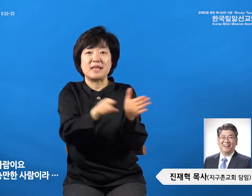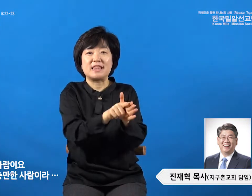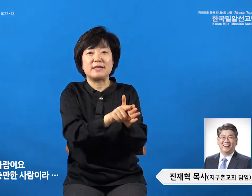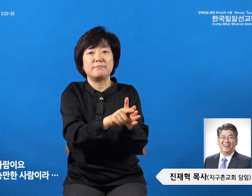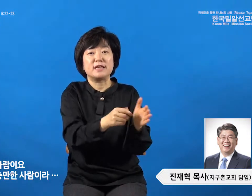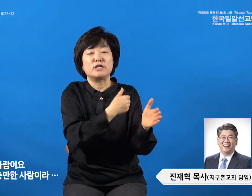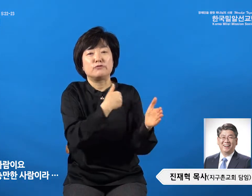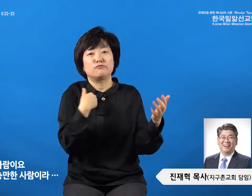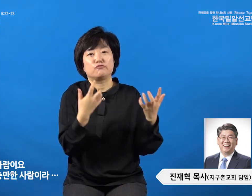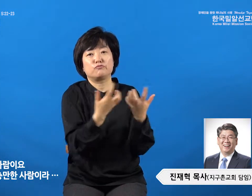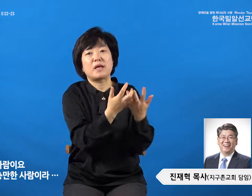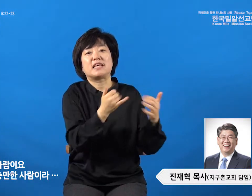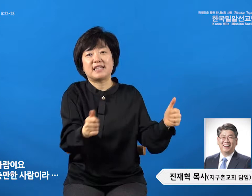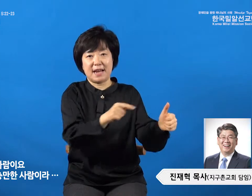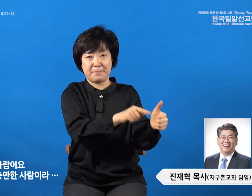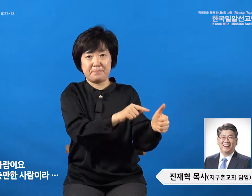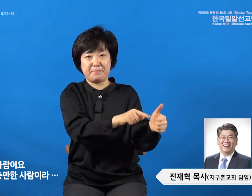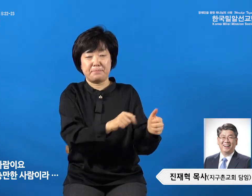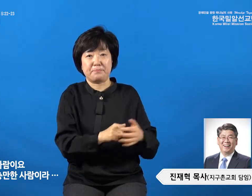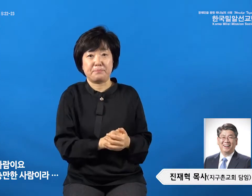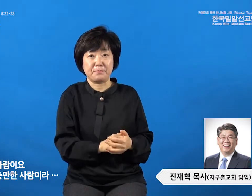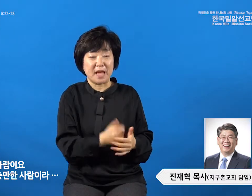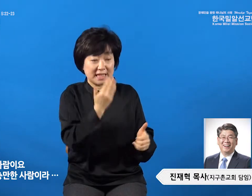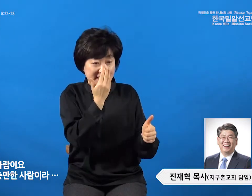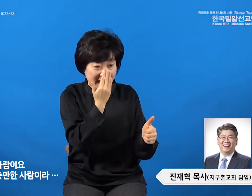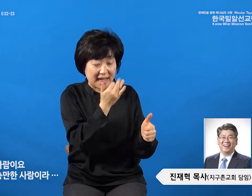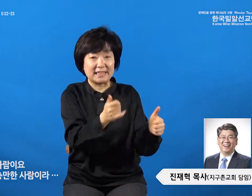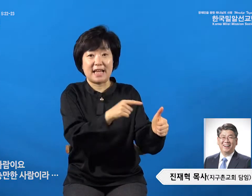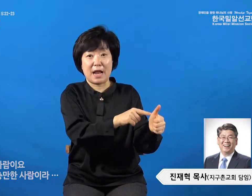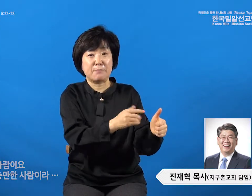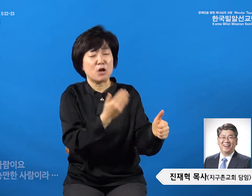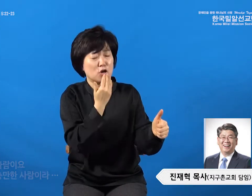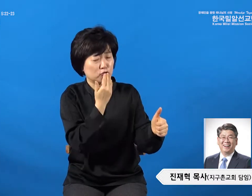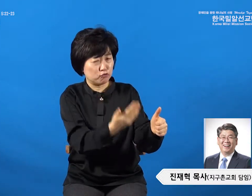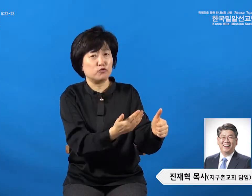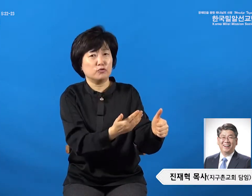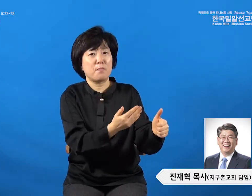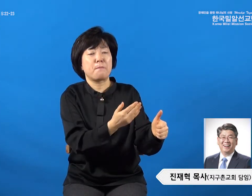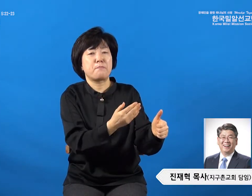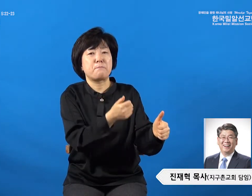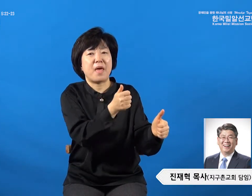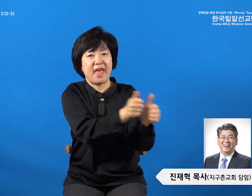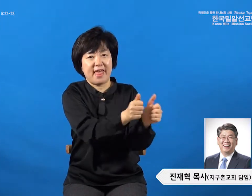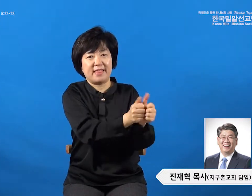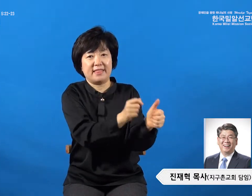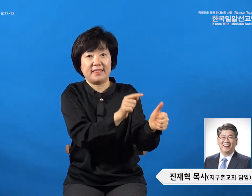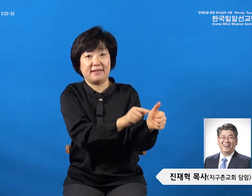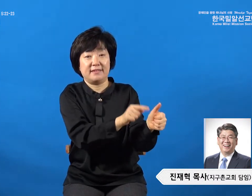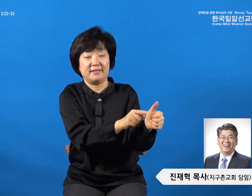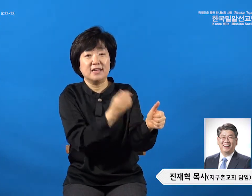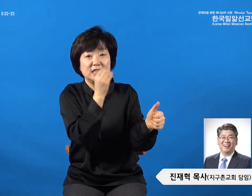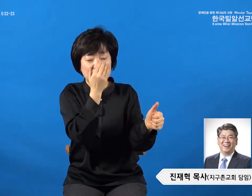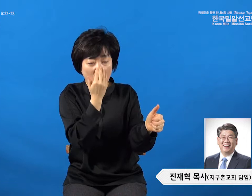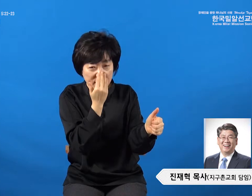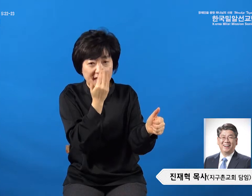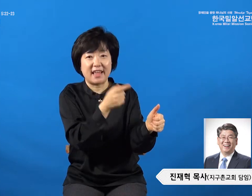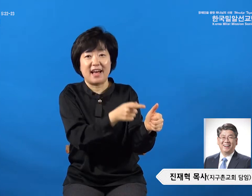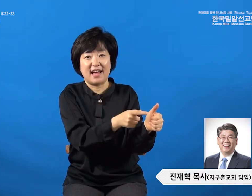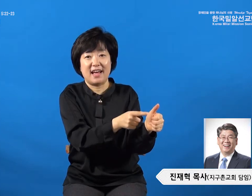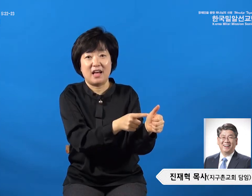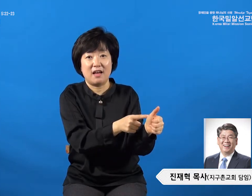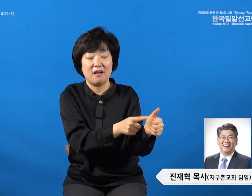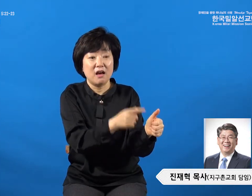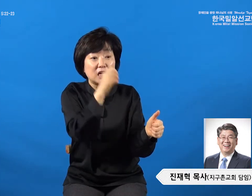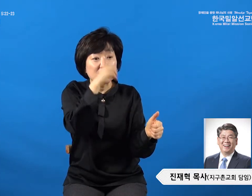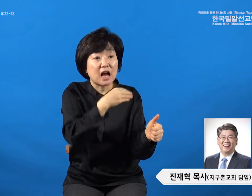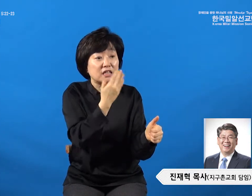믿음이 충만한 사람이라. 이 착한 사람, he's a good man, 바로 선하다라는 뜻입니다.